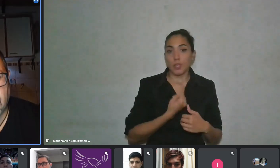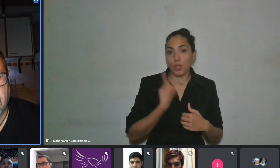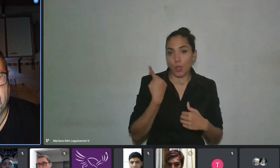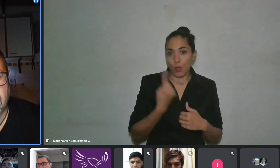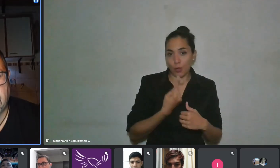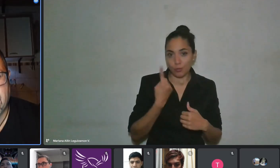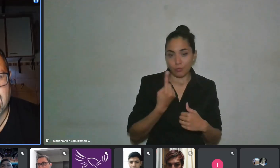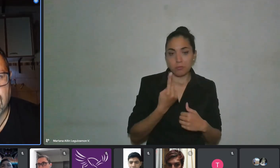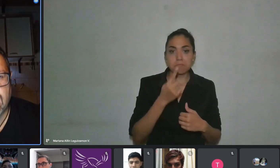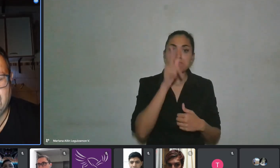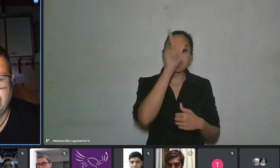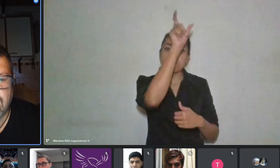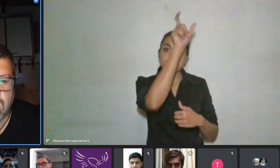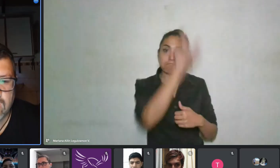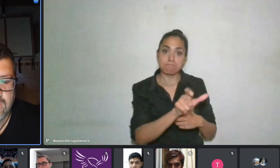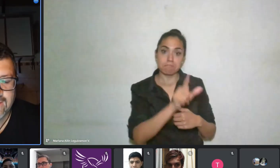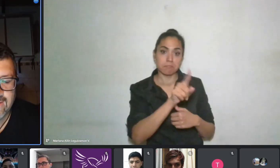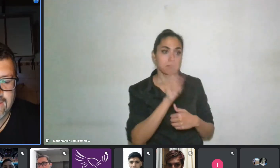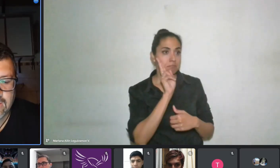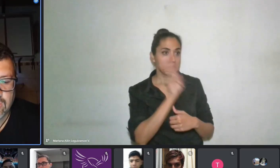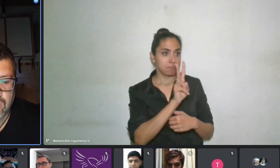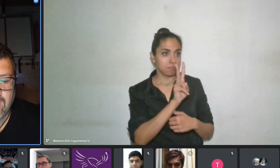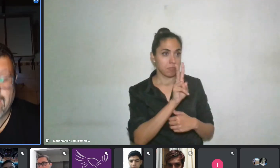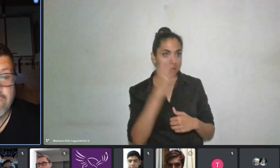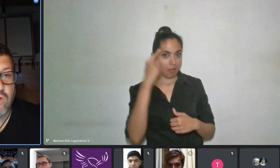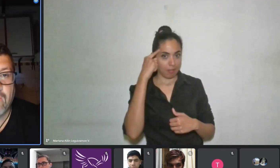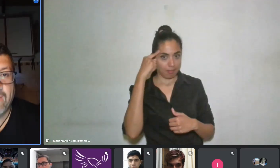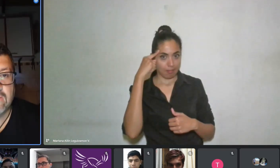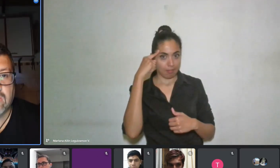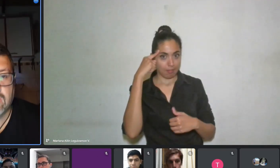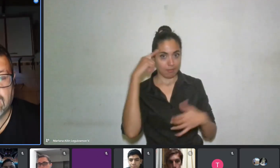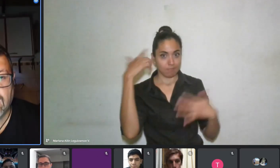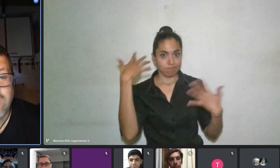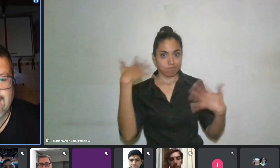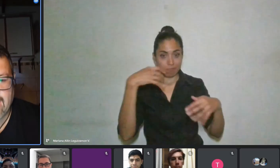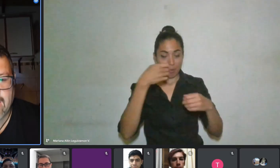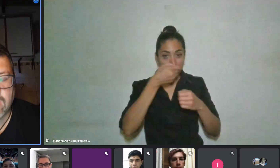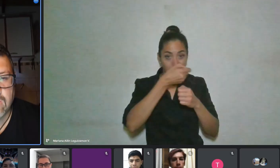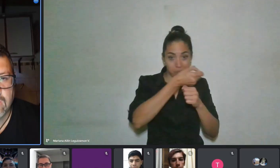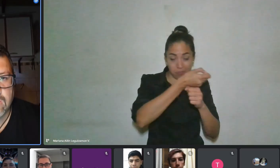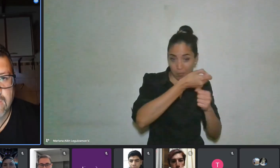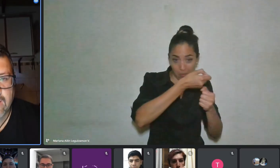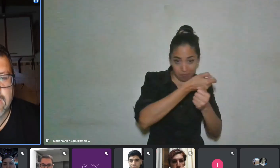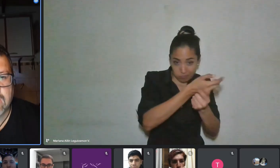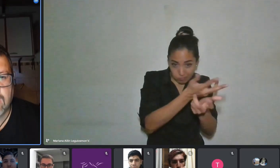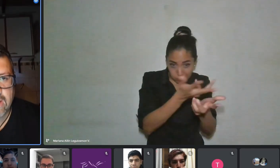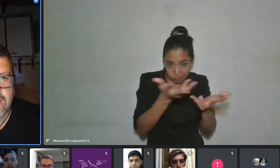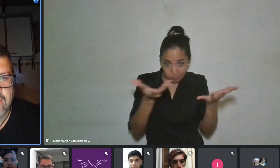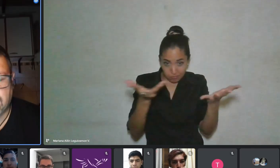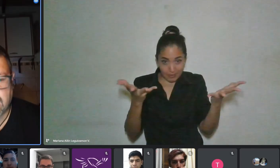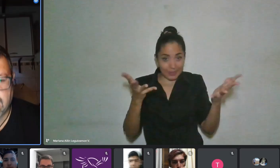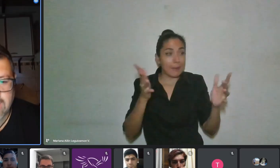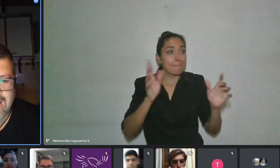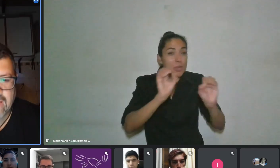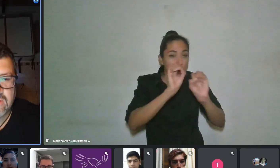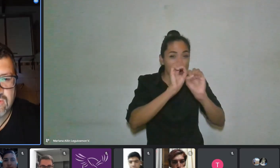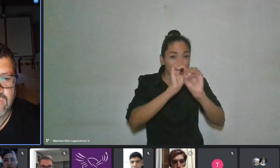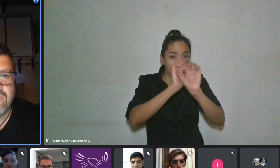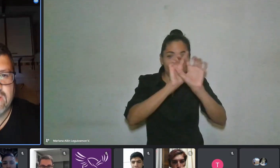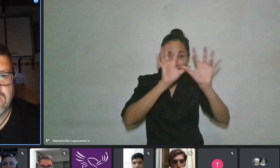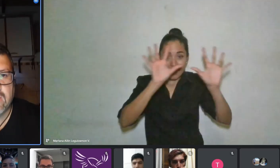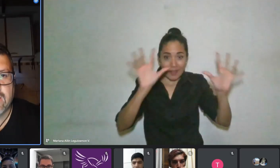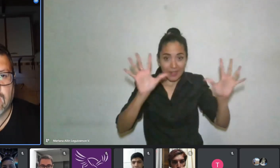a una persona que tiene un cerebro de un amplio espectro, muy claro, realmente muy claro, porque es muy claro en